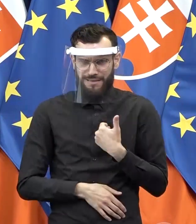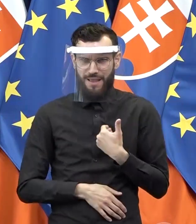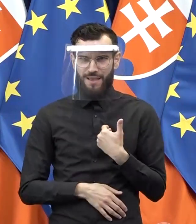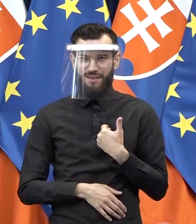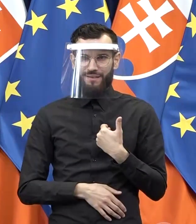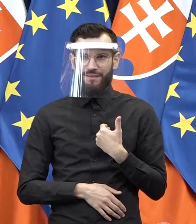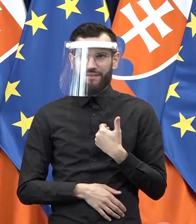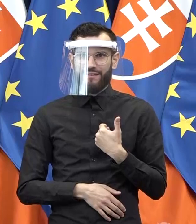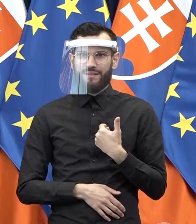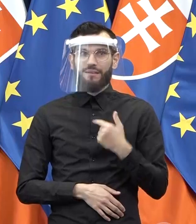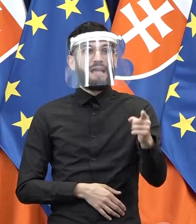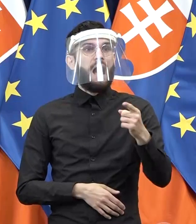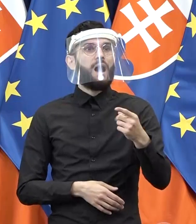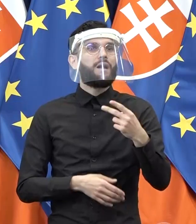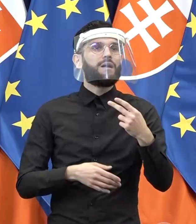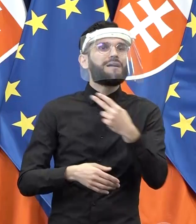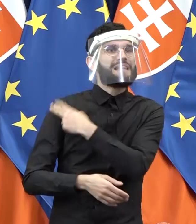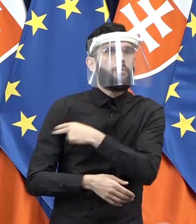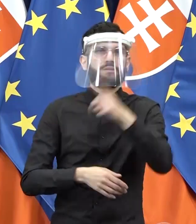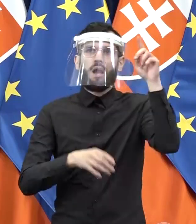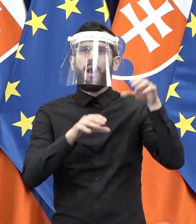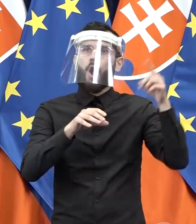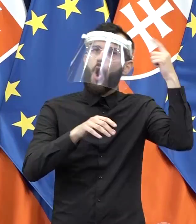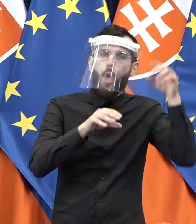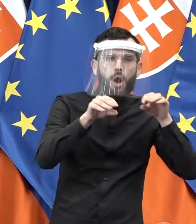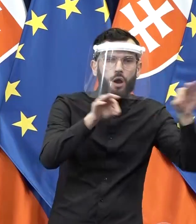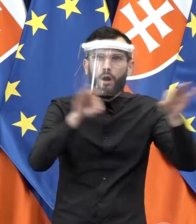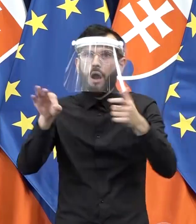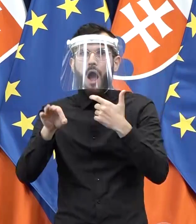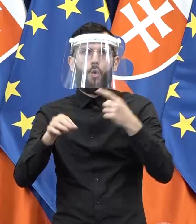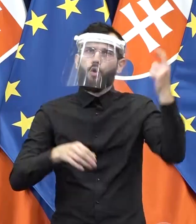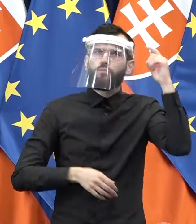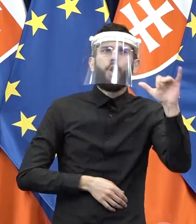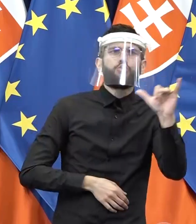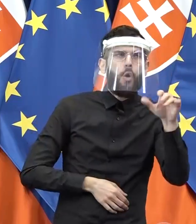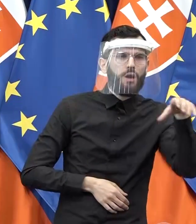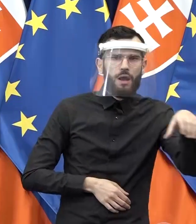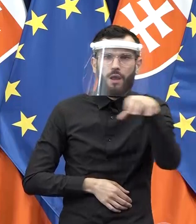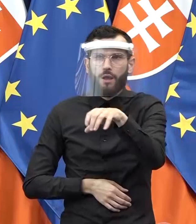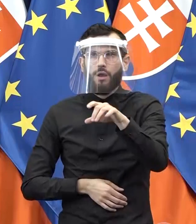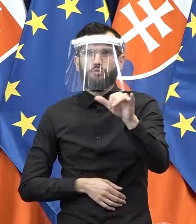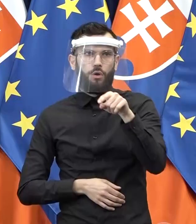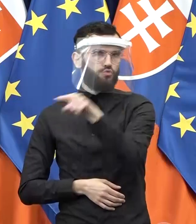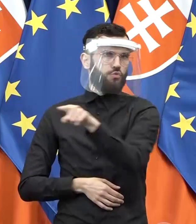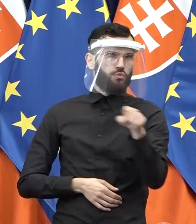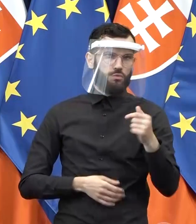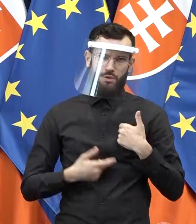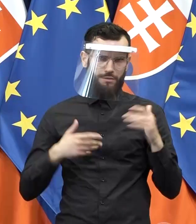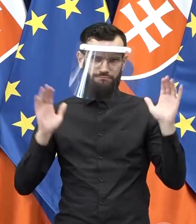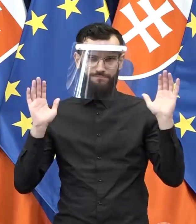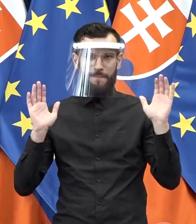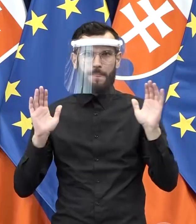nie som nemocničný logistik. Aby som vedel, čo je rozumné, ktoré nemocnice by to mali byť a ktoré nie.